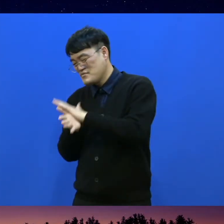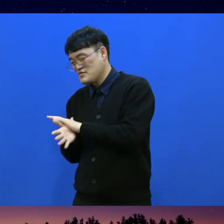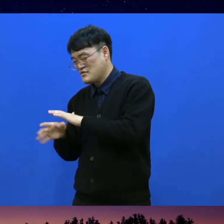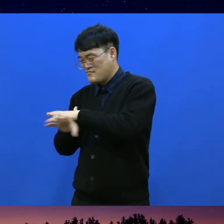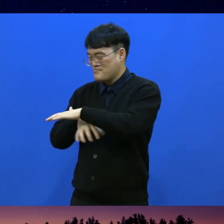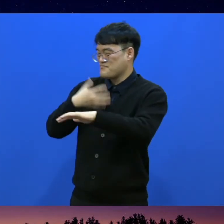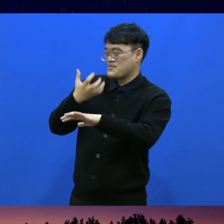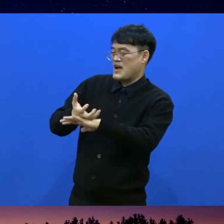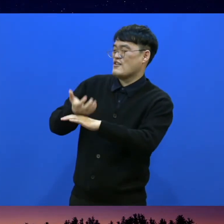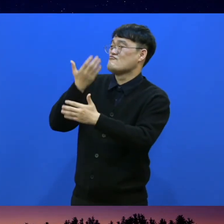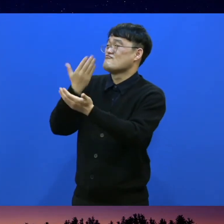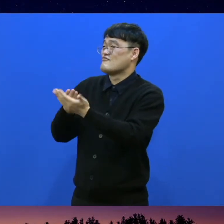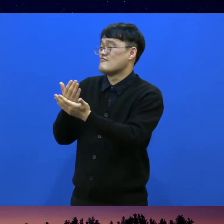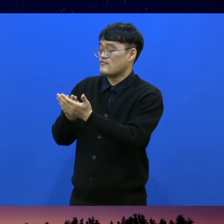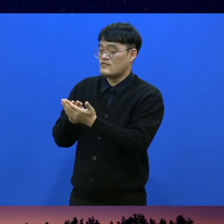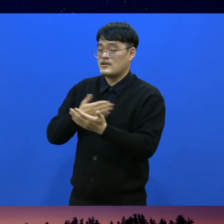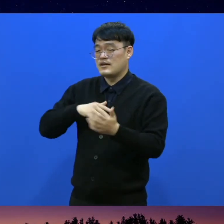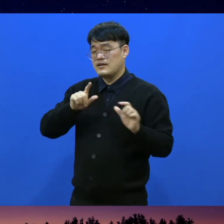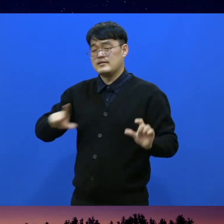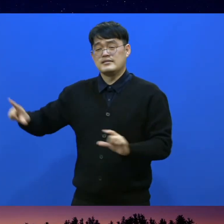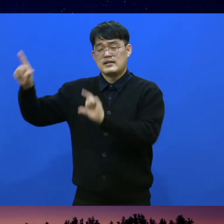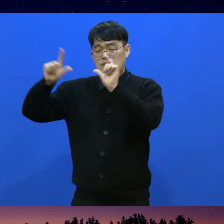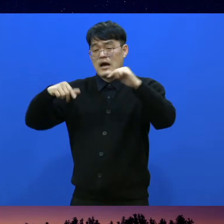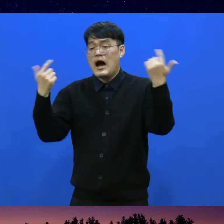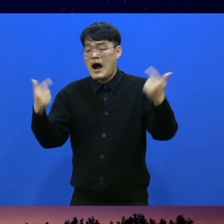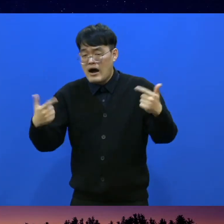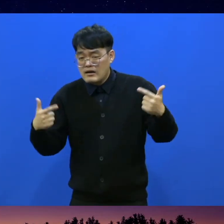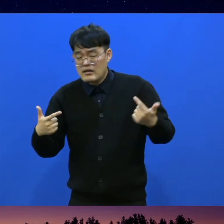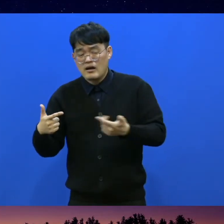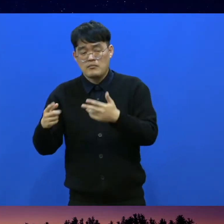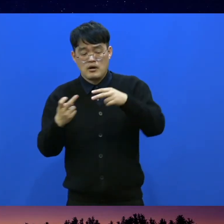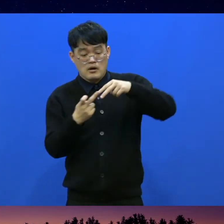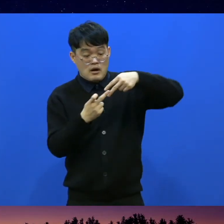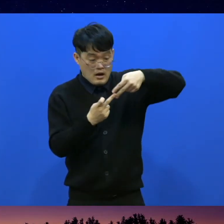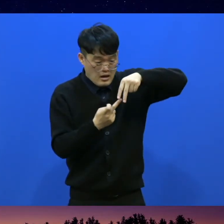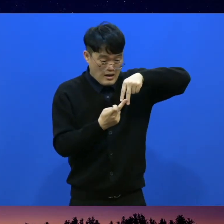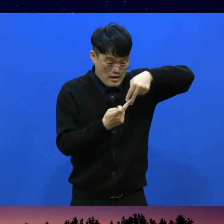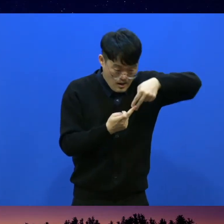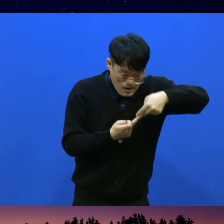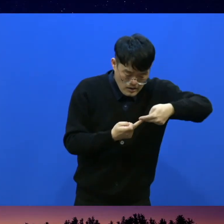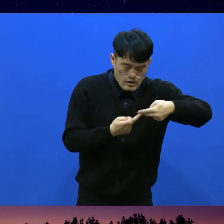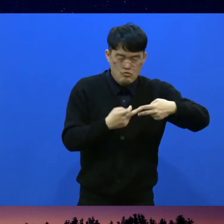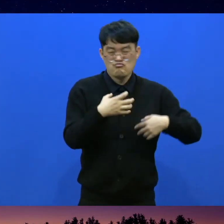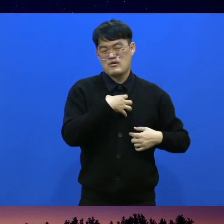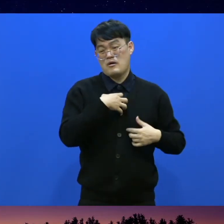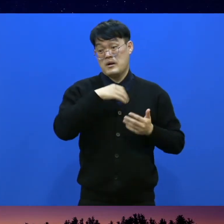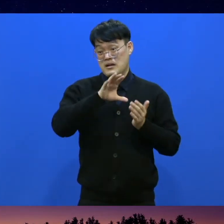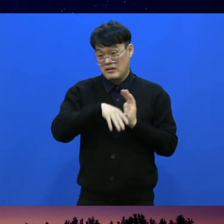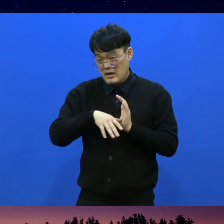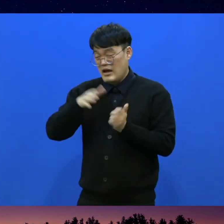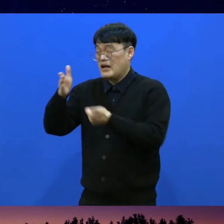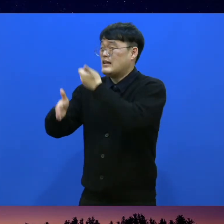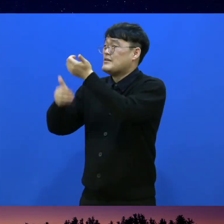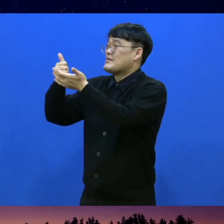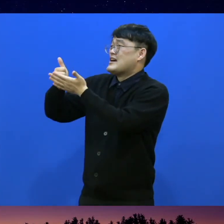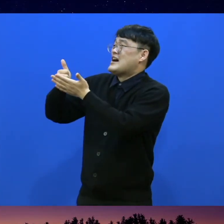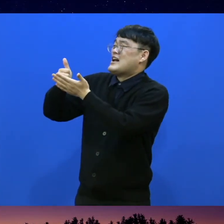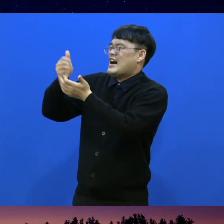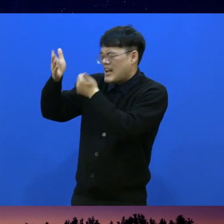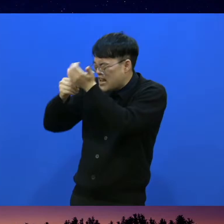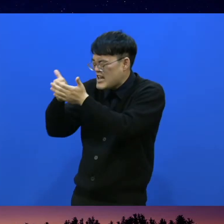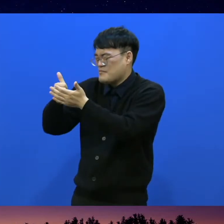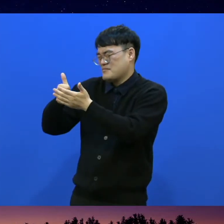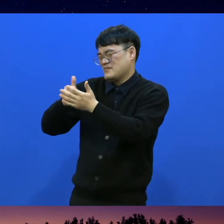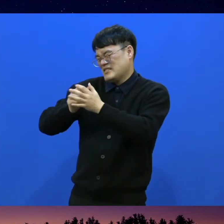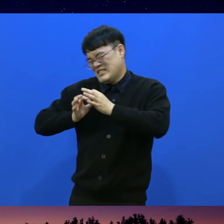건가. 우리의 삶이 언제나 벼랑 끝에 서잖아요. 여러분. 그때마다 하나님 앞에 승부를 거는 기도를 드려야 되는 거죠. 하나님